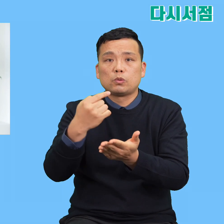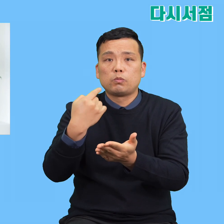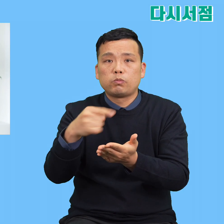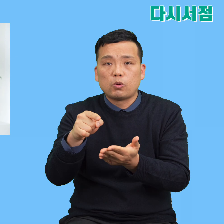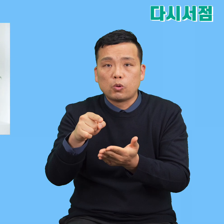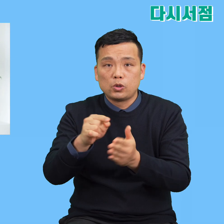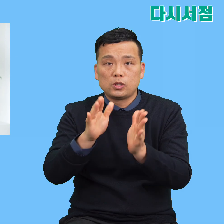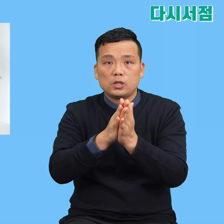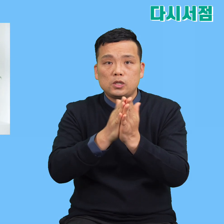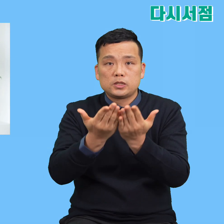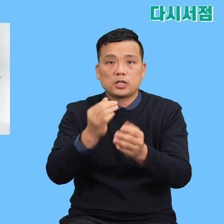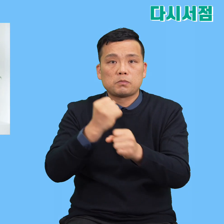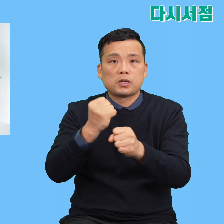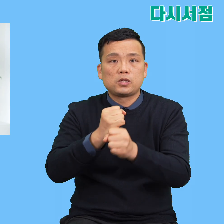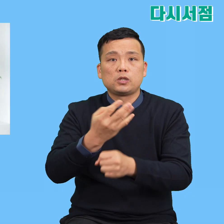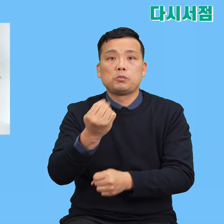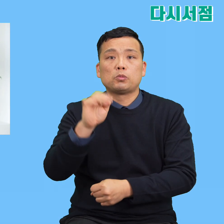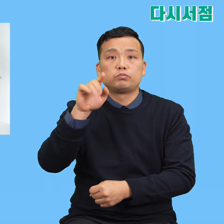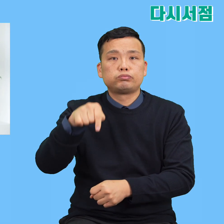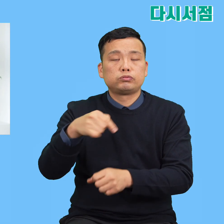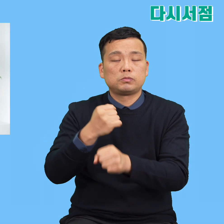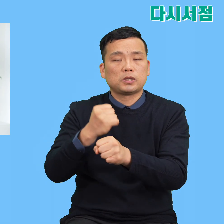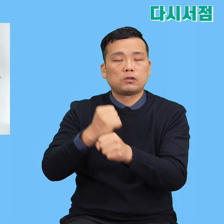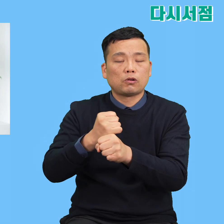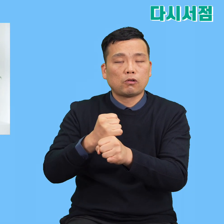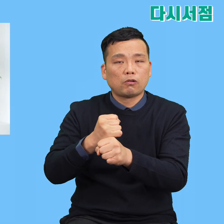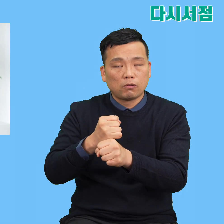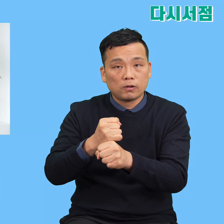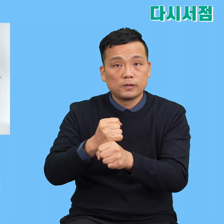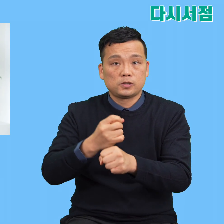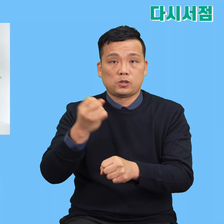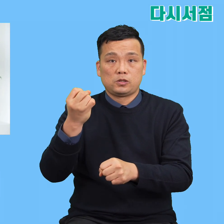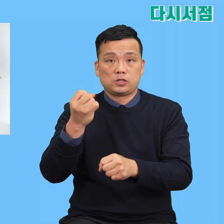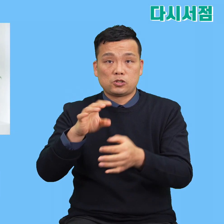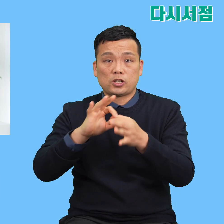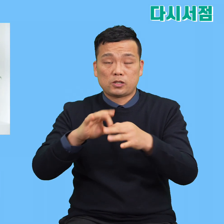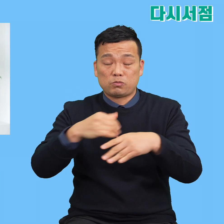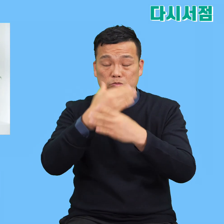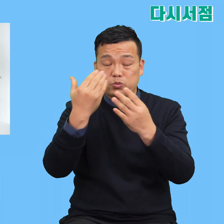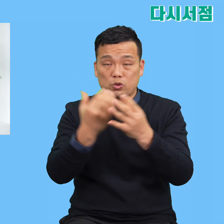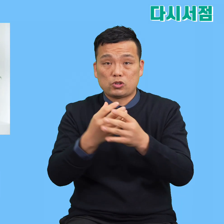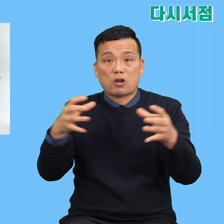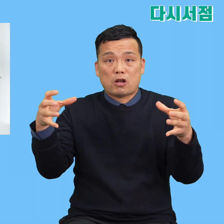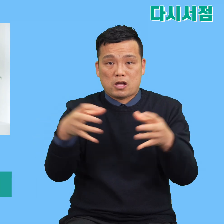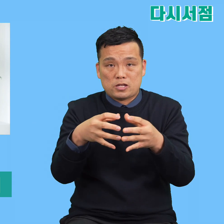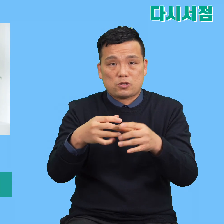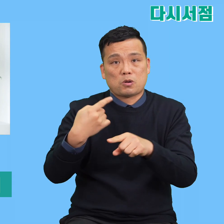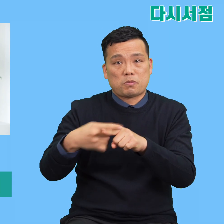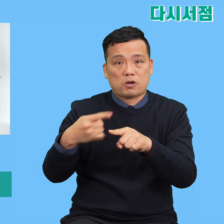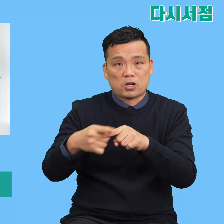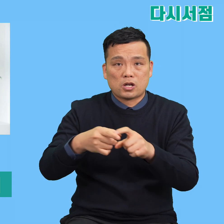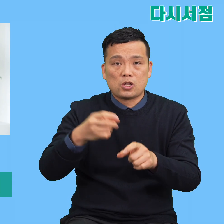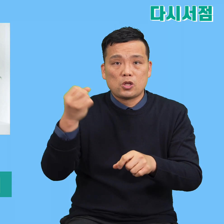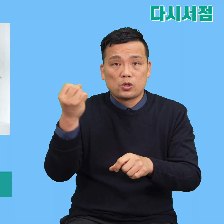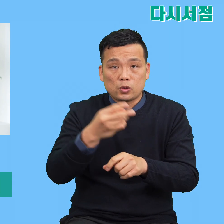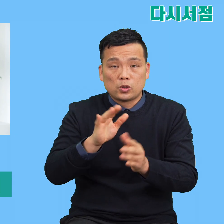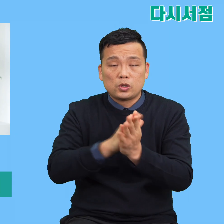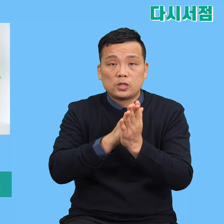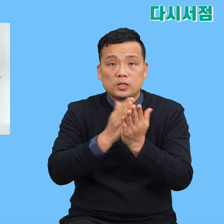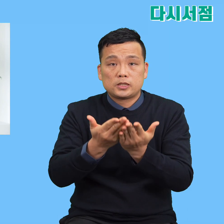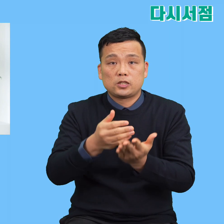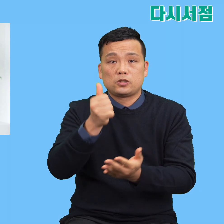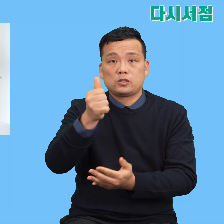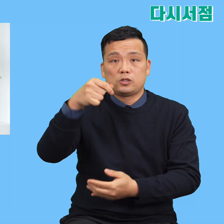또 책의 부수는 몇 부를 제작을 하는지, 그런 것까지 고려를 하고, 책에 이제 후가공이라고